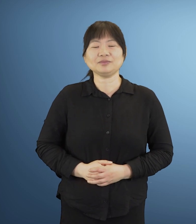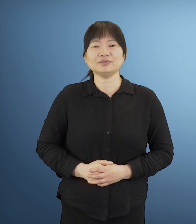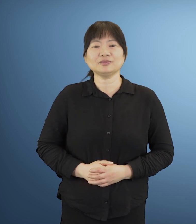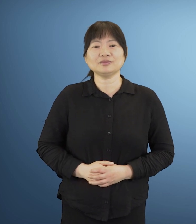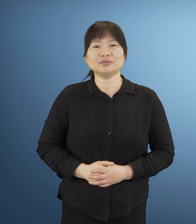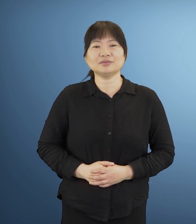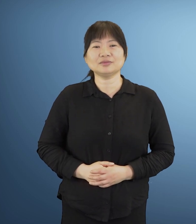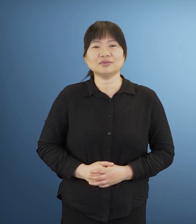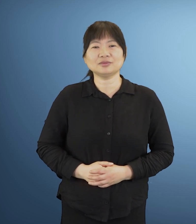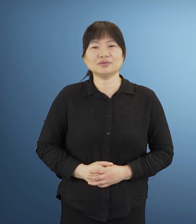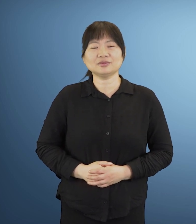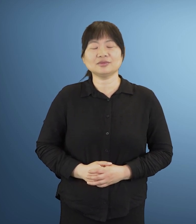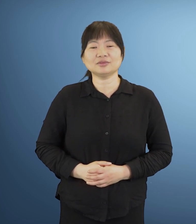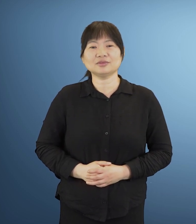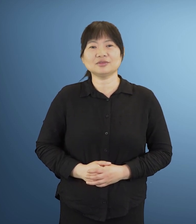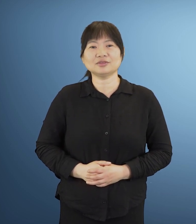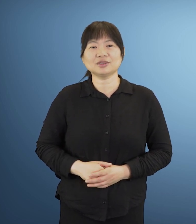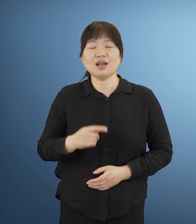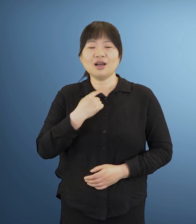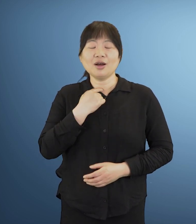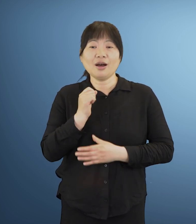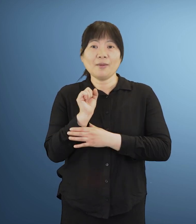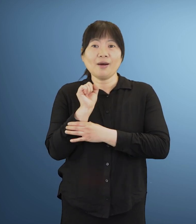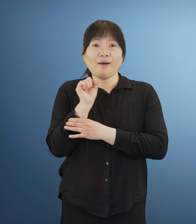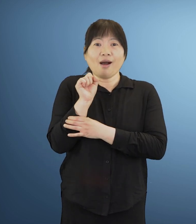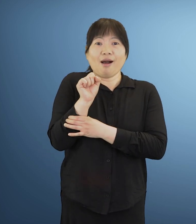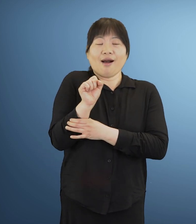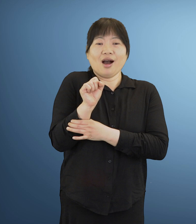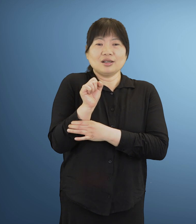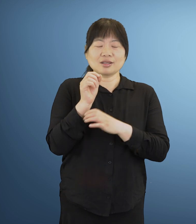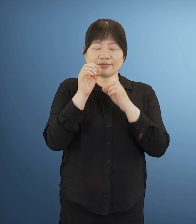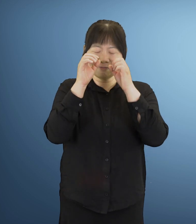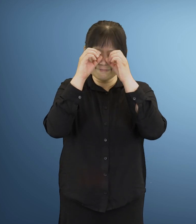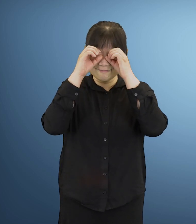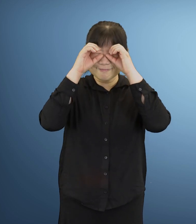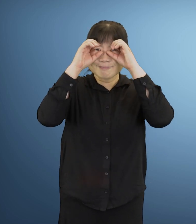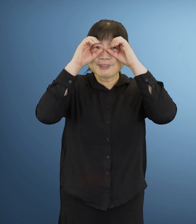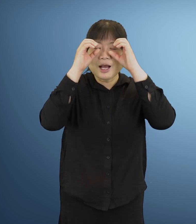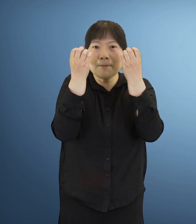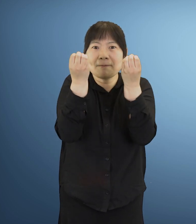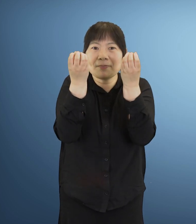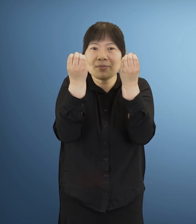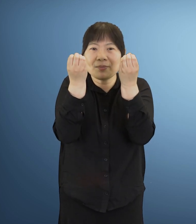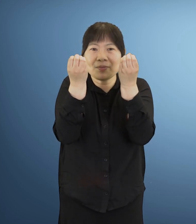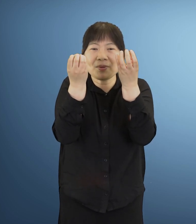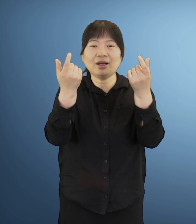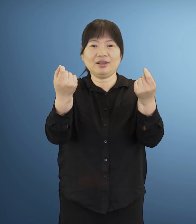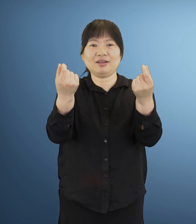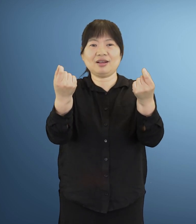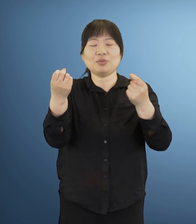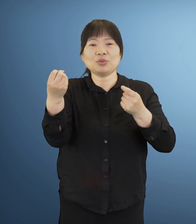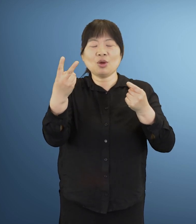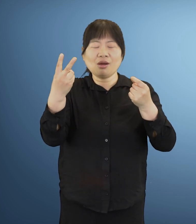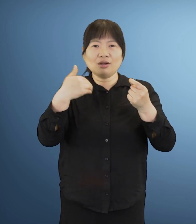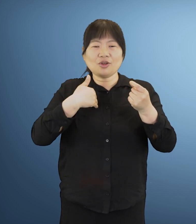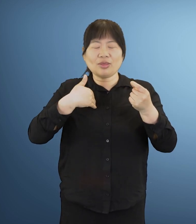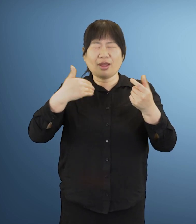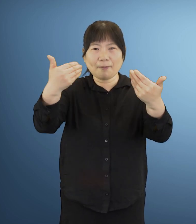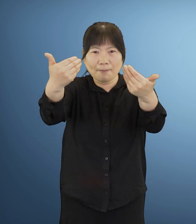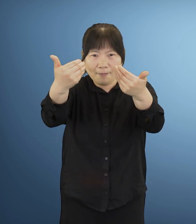목이 빠져나올 것처럼 눈이 초롱초롱한 데다가 쫙 집중을